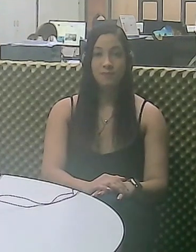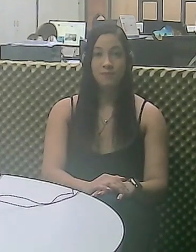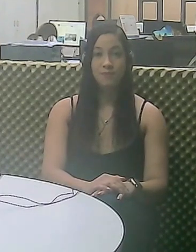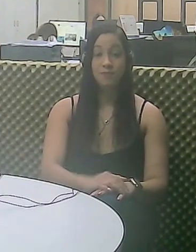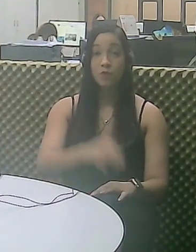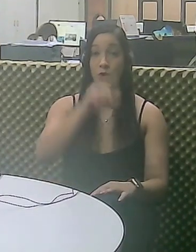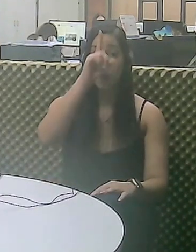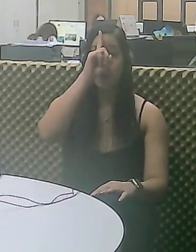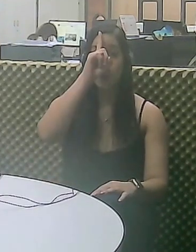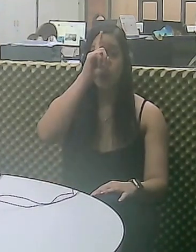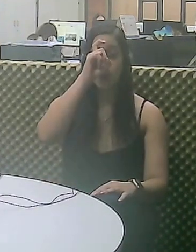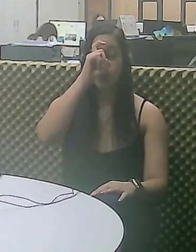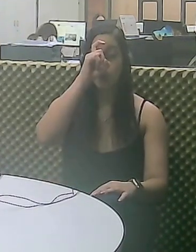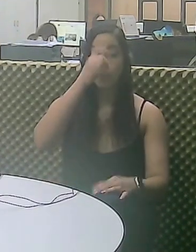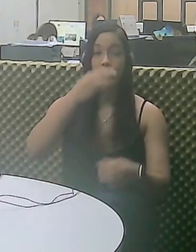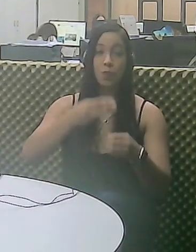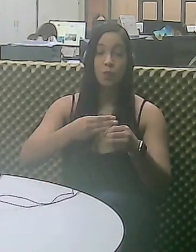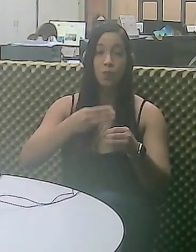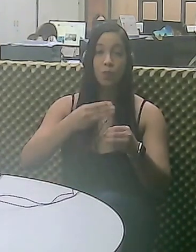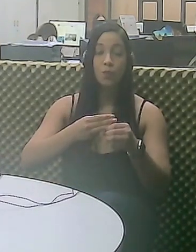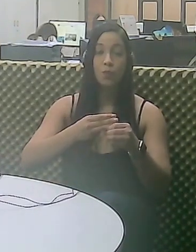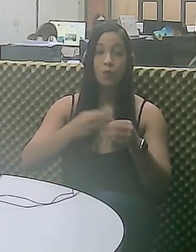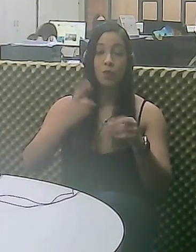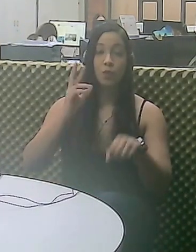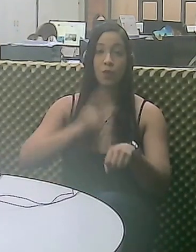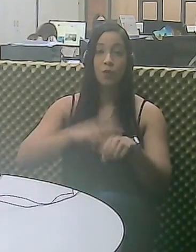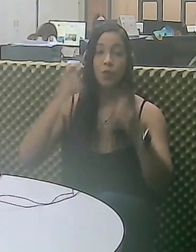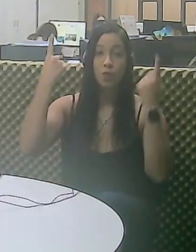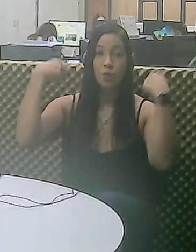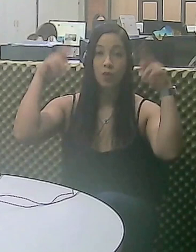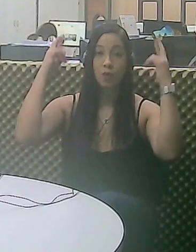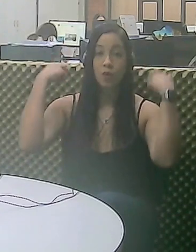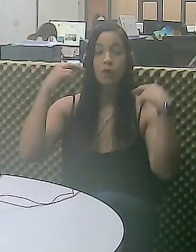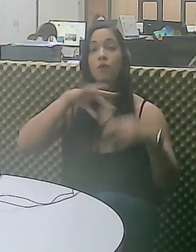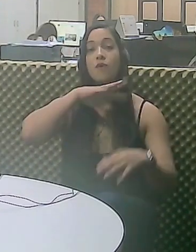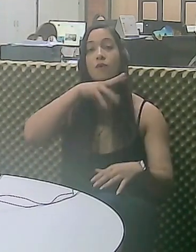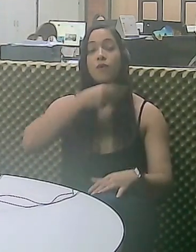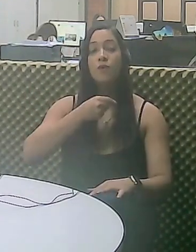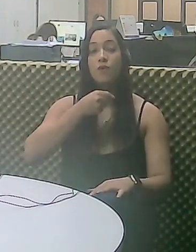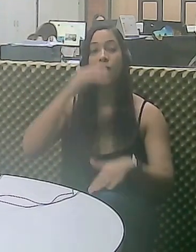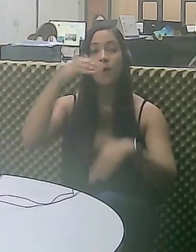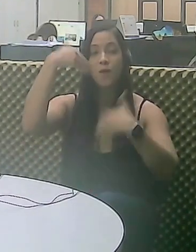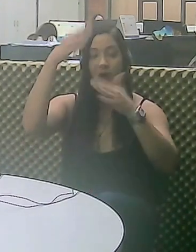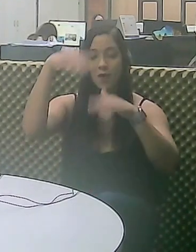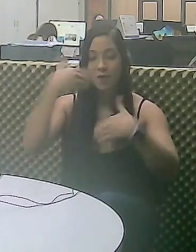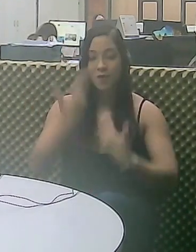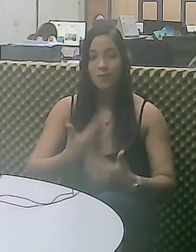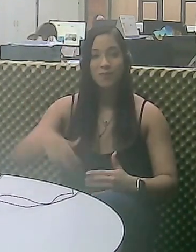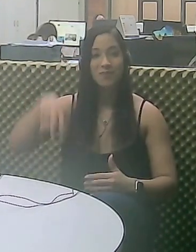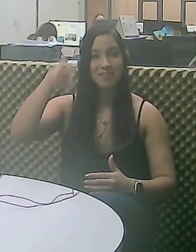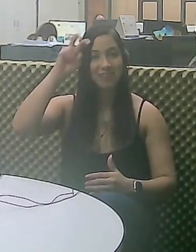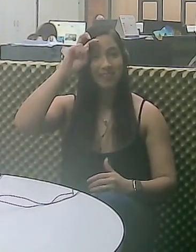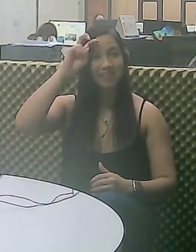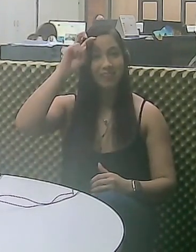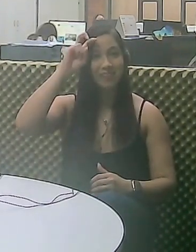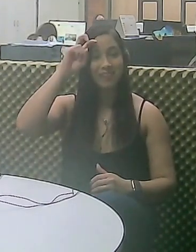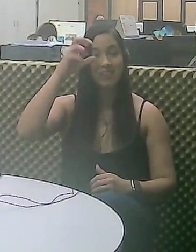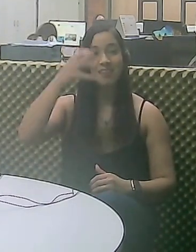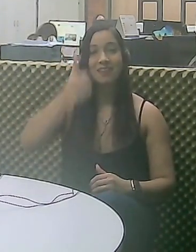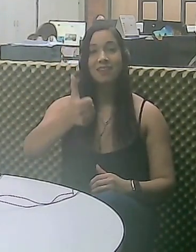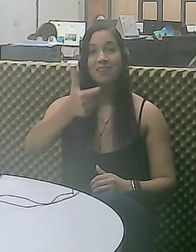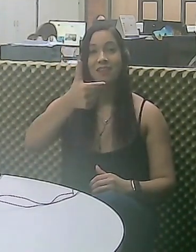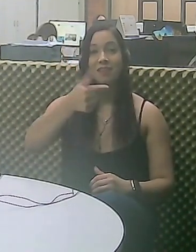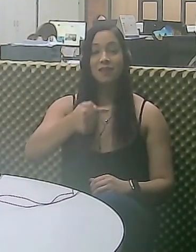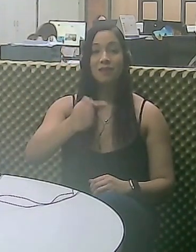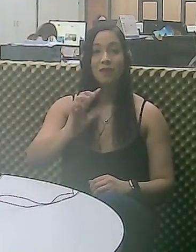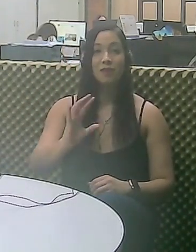O Hospital e Maternidade Municipal Dr. Odelmo Leão Carneiro foi homenageado nesta quinta-feira durante a